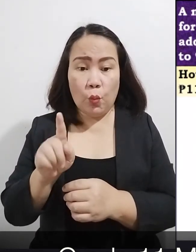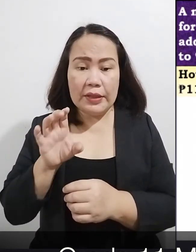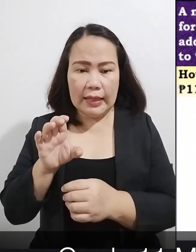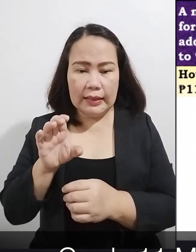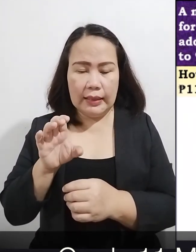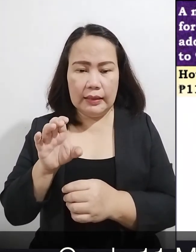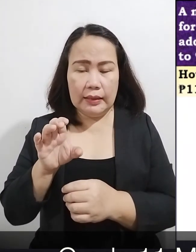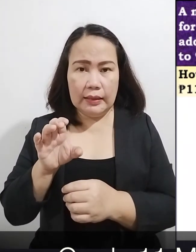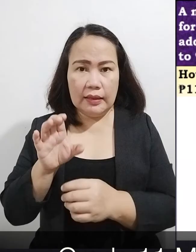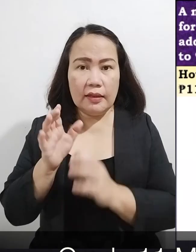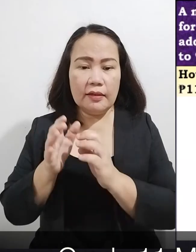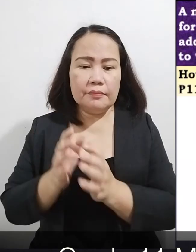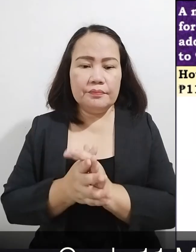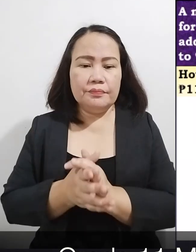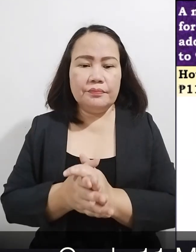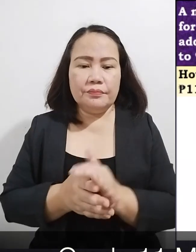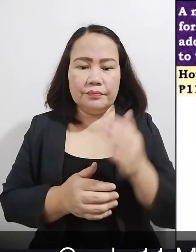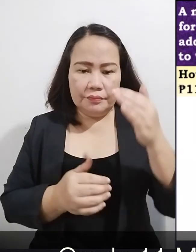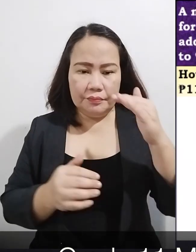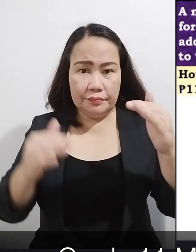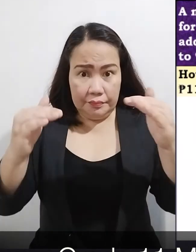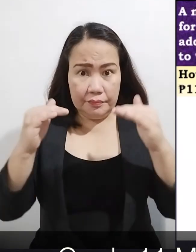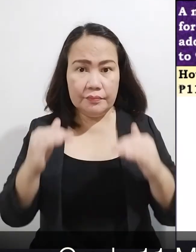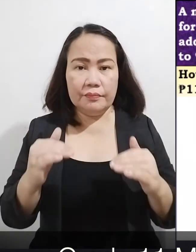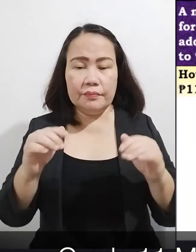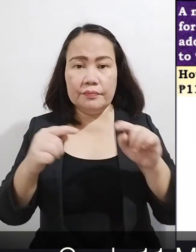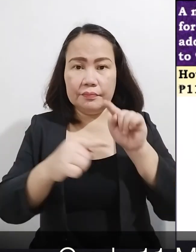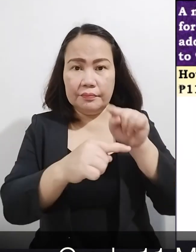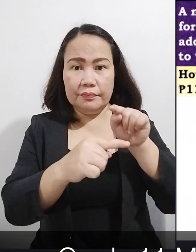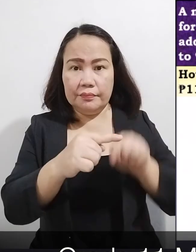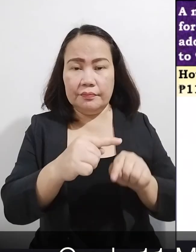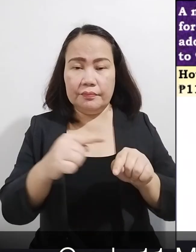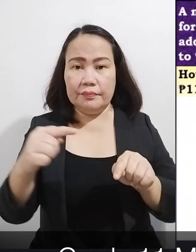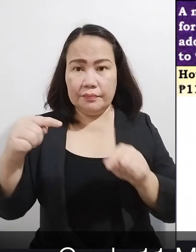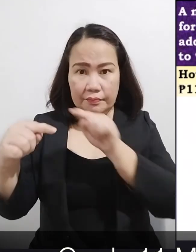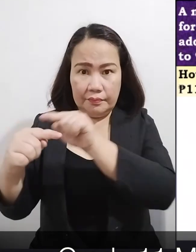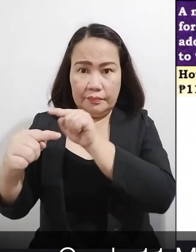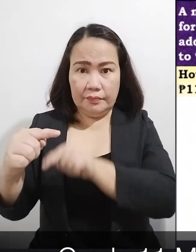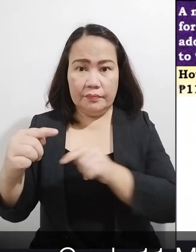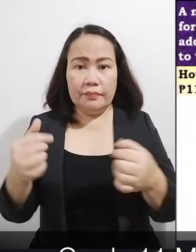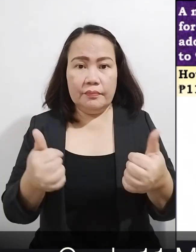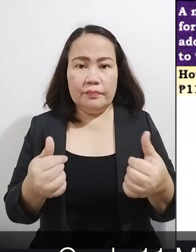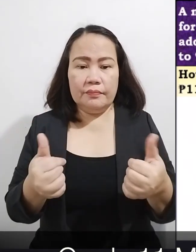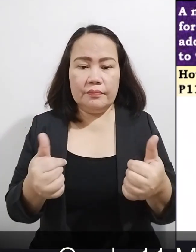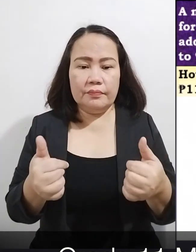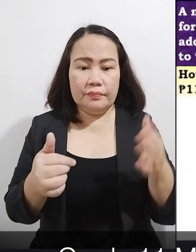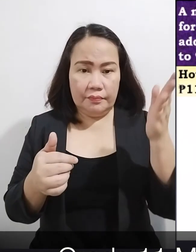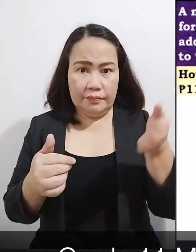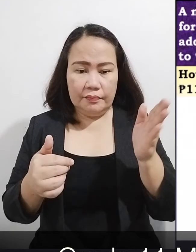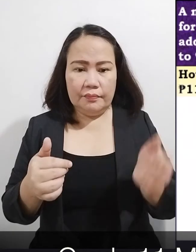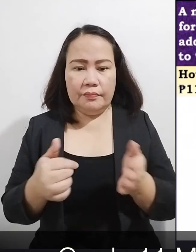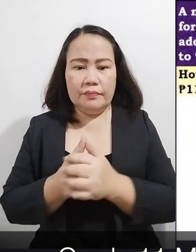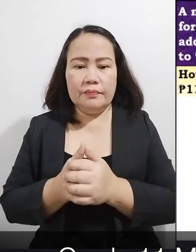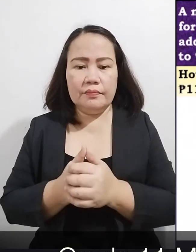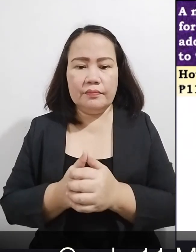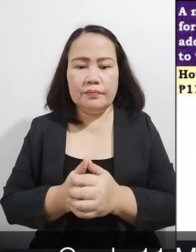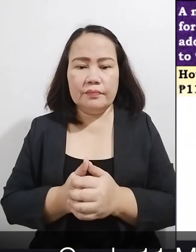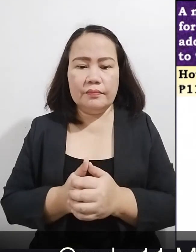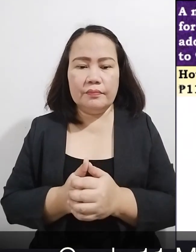that is, okay, 100. Next, pag dinivide natin both sides by 10, ang x natin